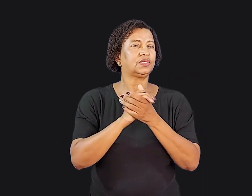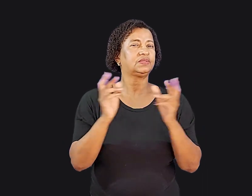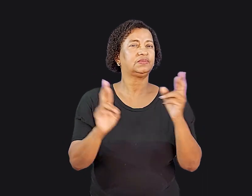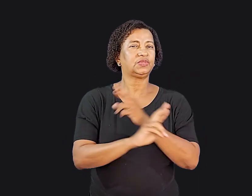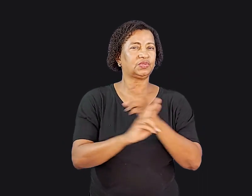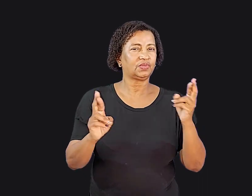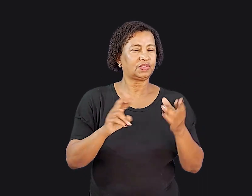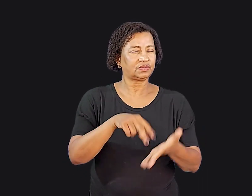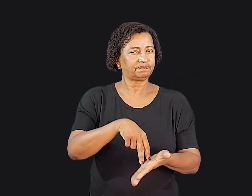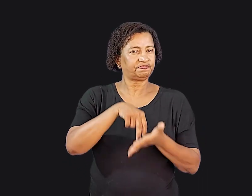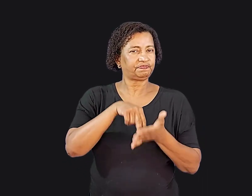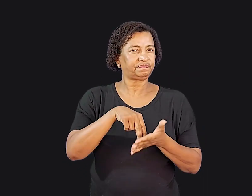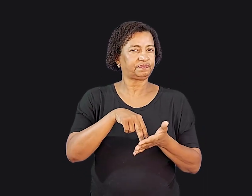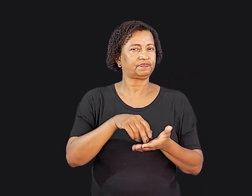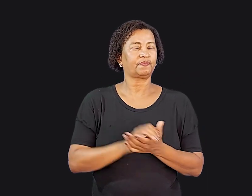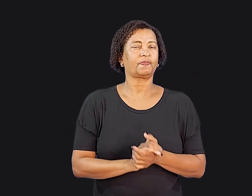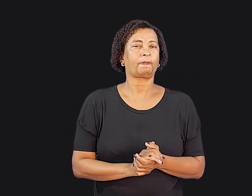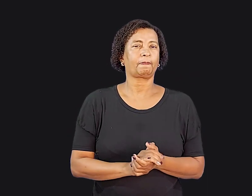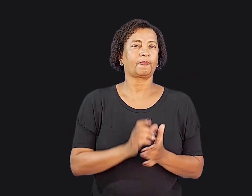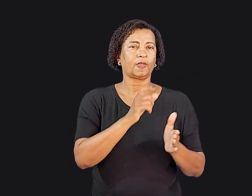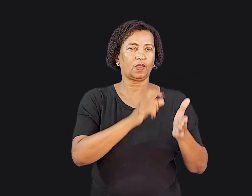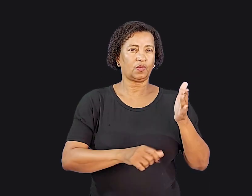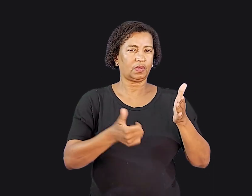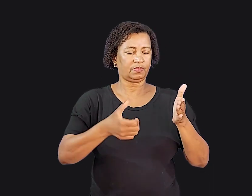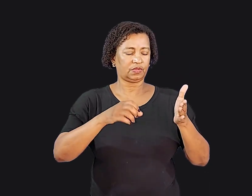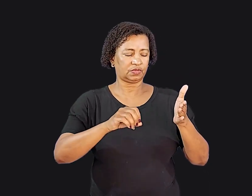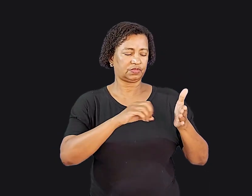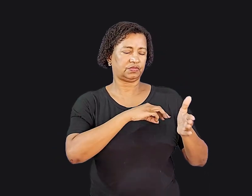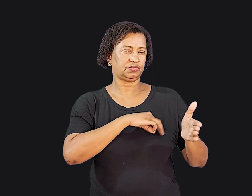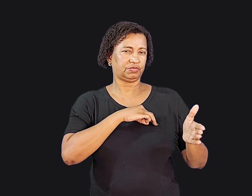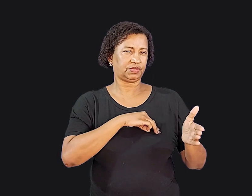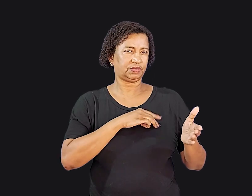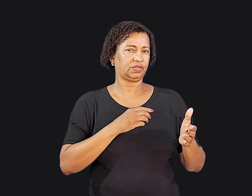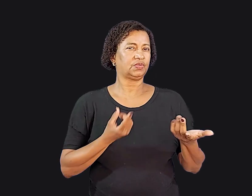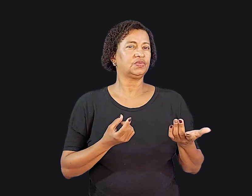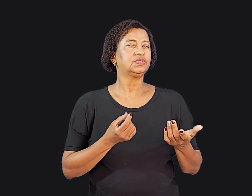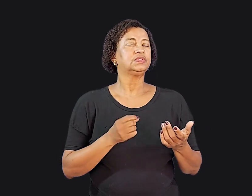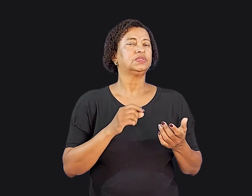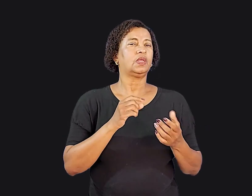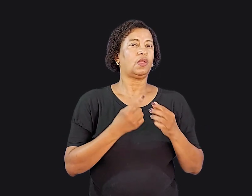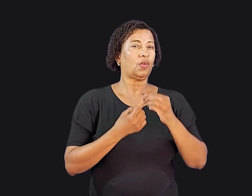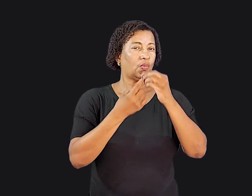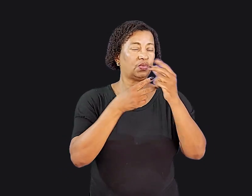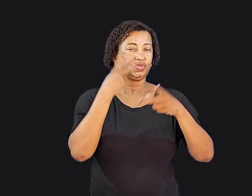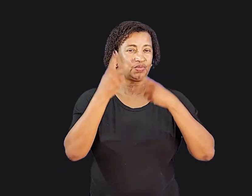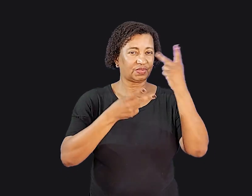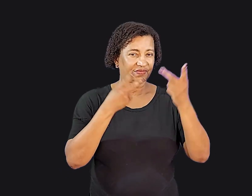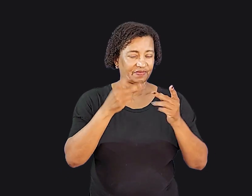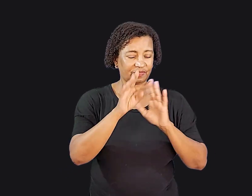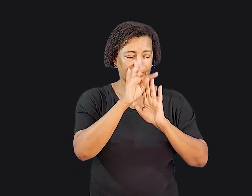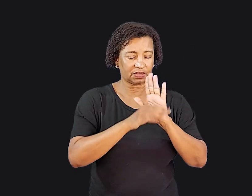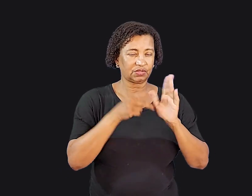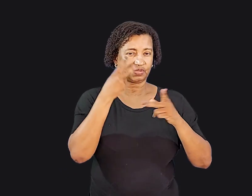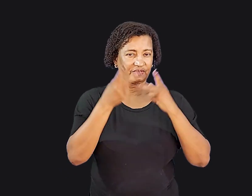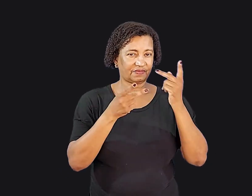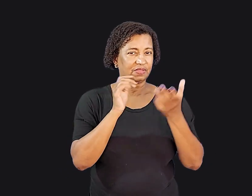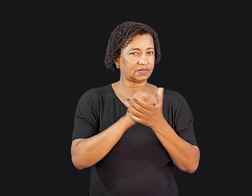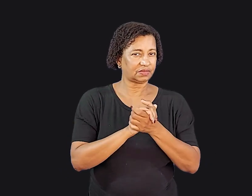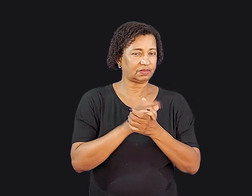relacionamento estável. O capítulo 19 de Mateus não é a única passagem da Bíblia que fala sobre casamento. Eu não acho que